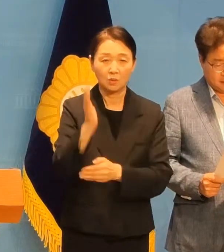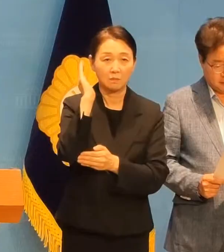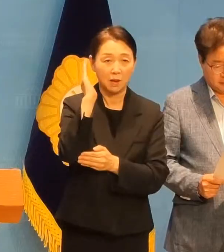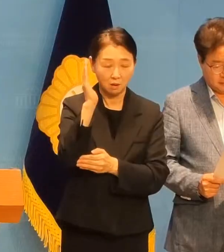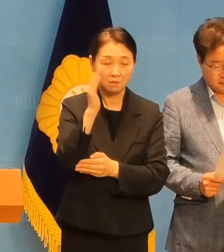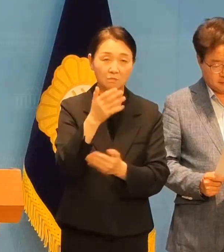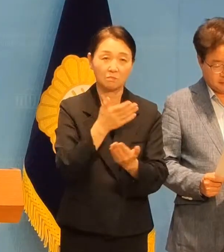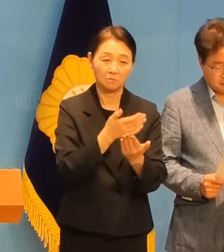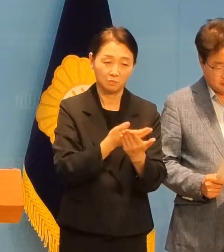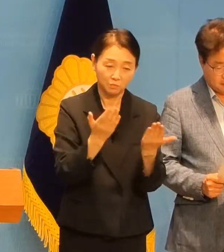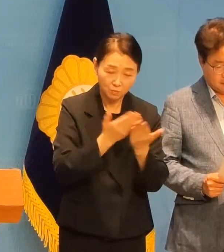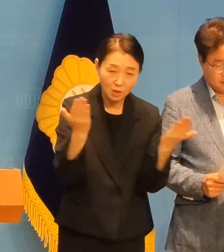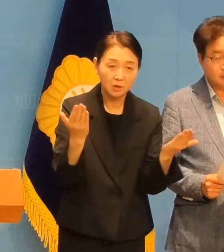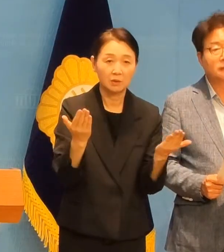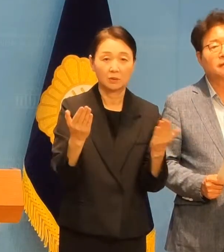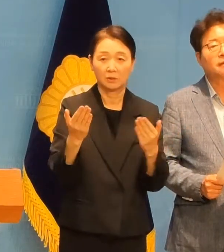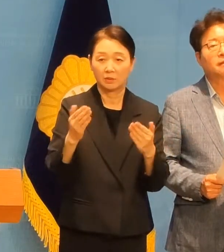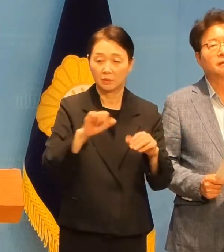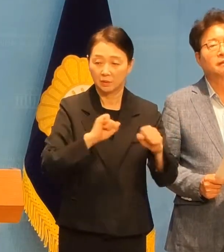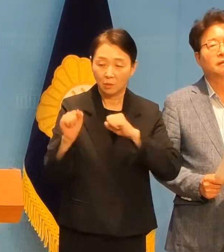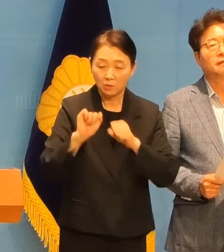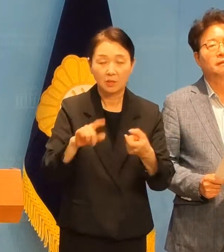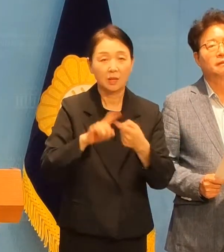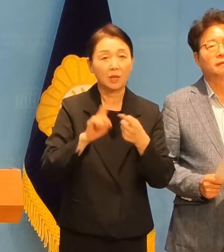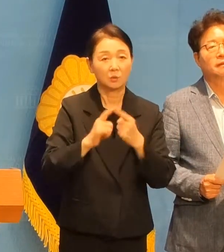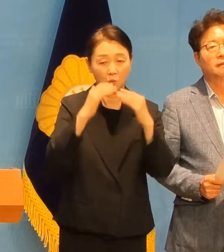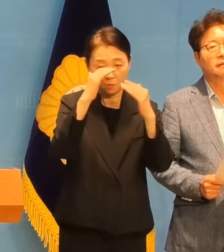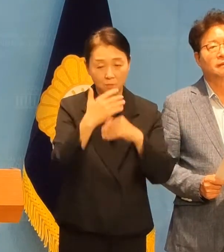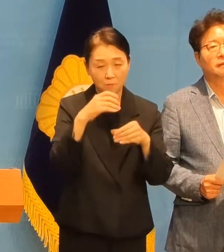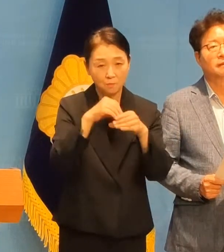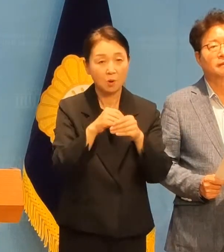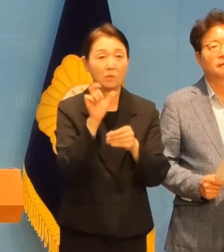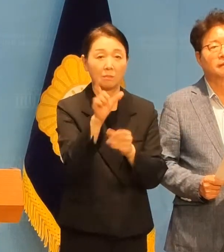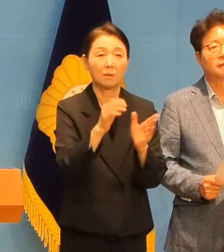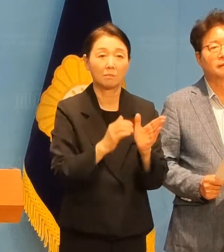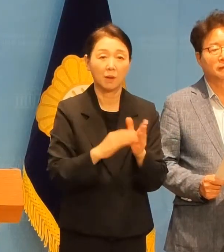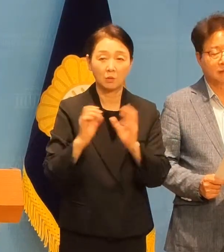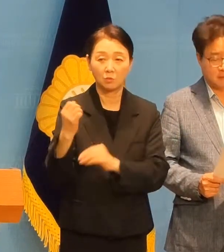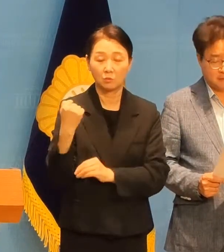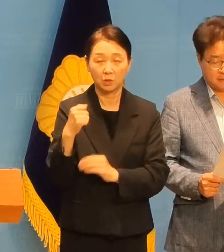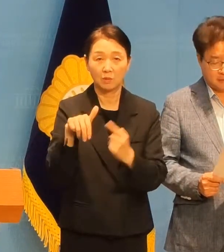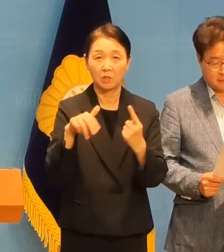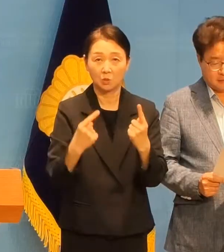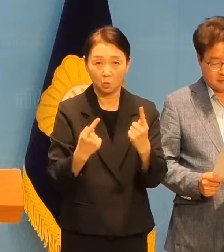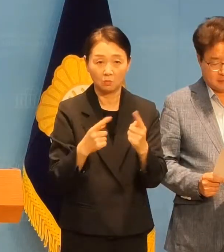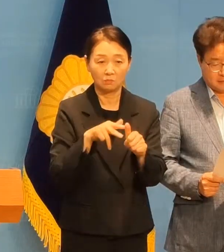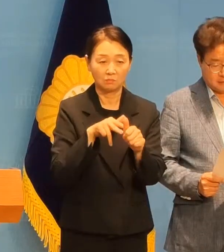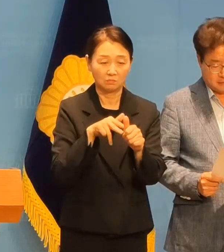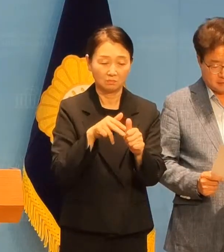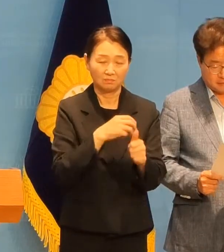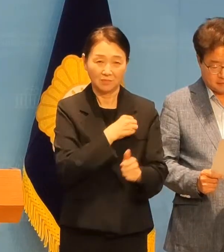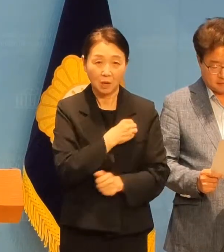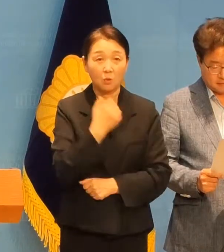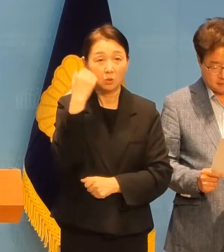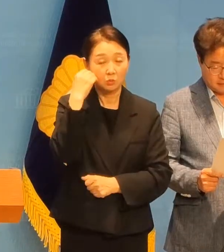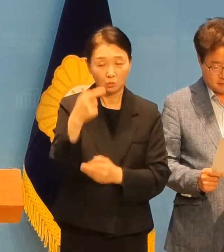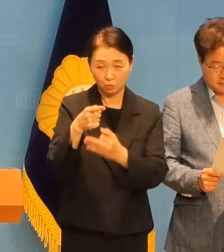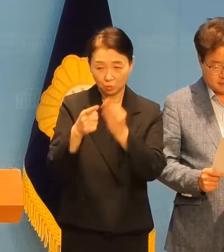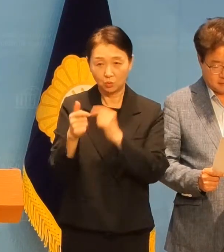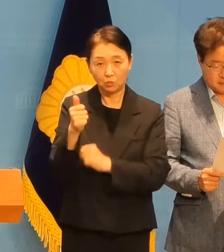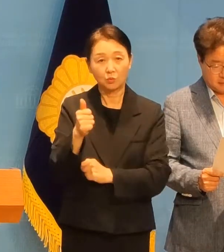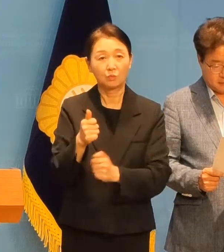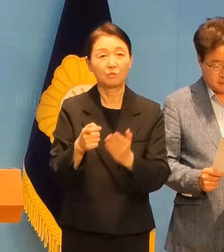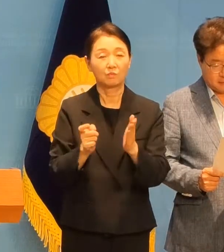간행물, 당원들의 행위도 포함된다고 명시되어 있습니다. 국민의힘 1호 당원 윤석열의 불법